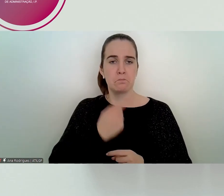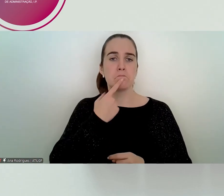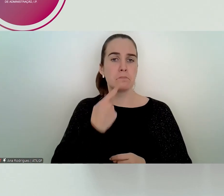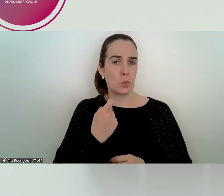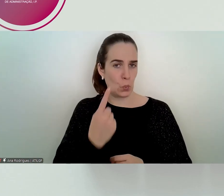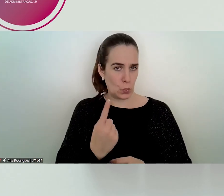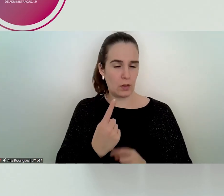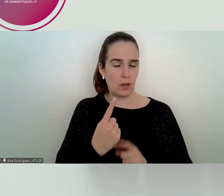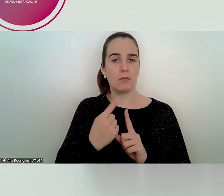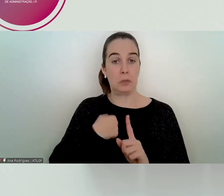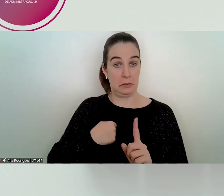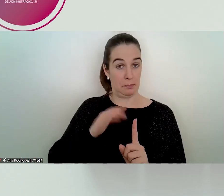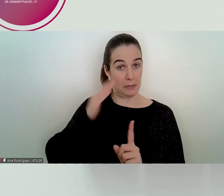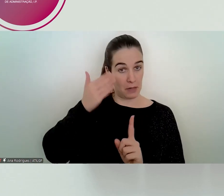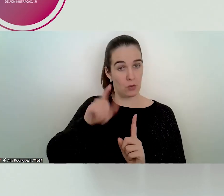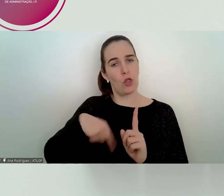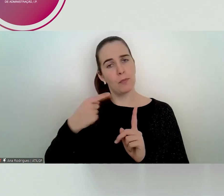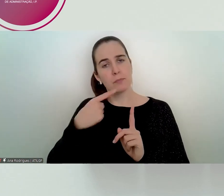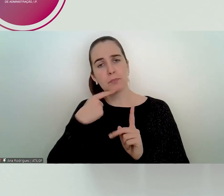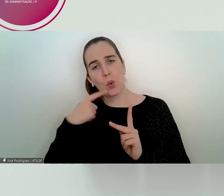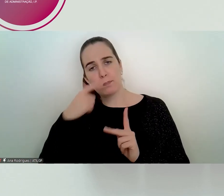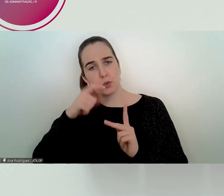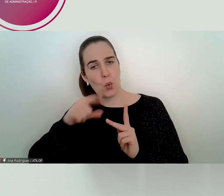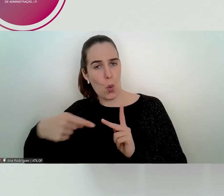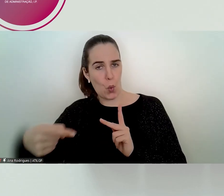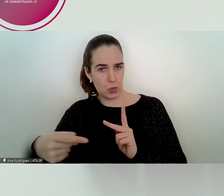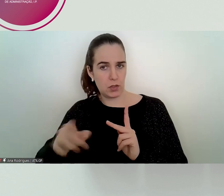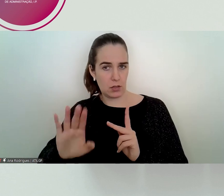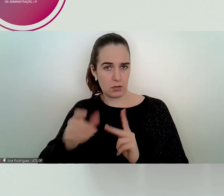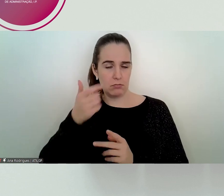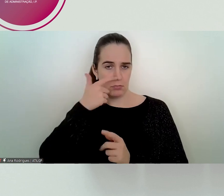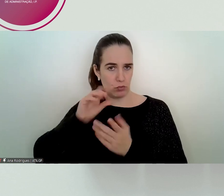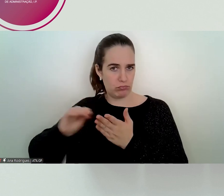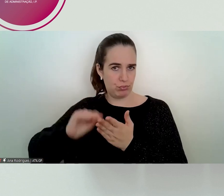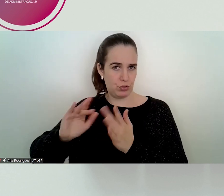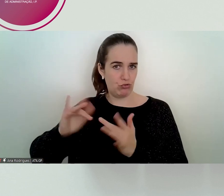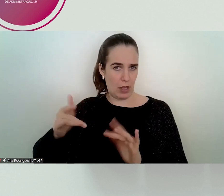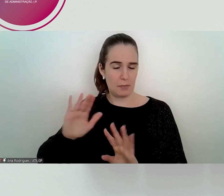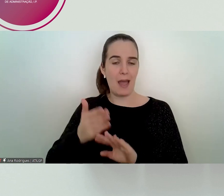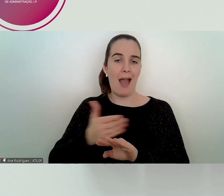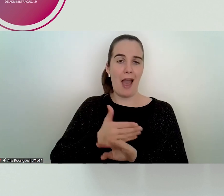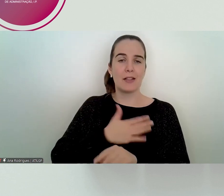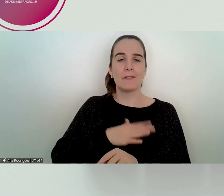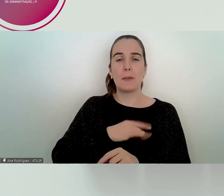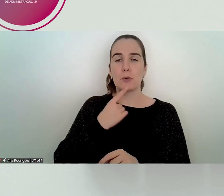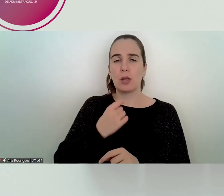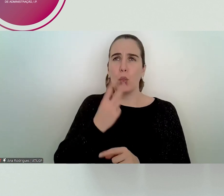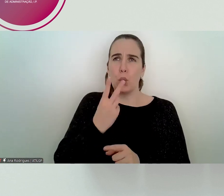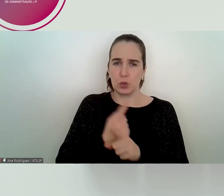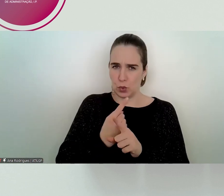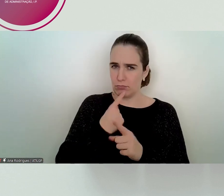antes de passar aqui a palavra, enfim, às questões que foram colocadas pelos participantes, tinha aqui apenas duas questões que